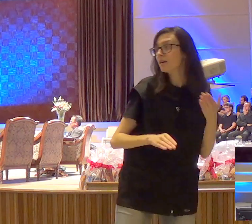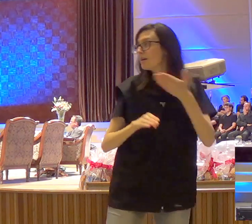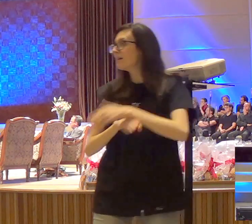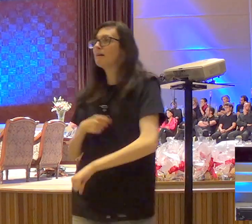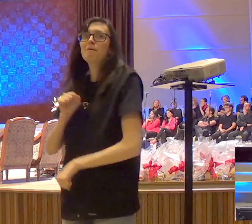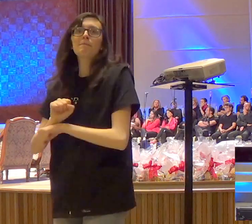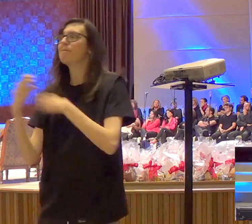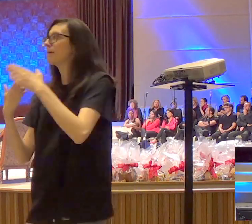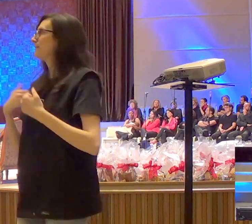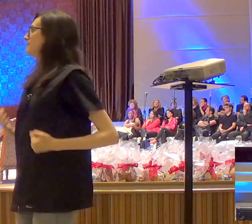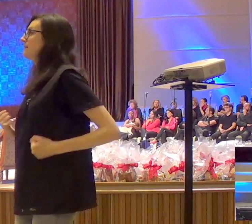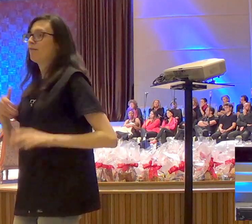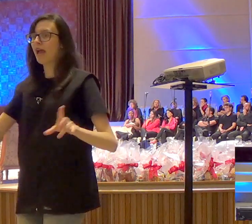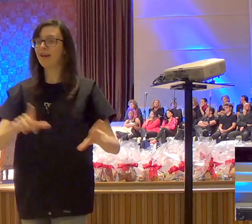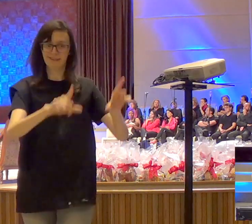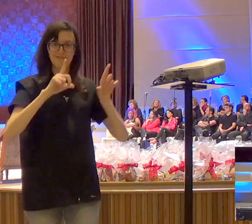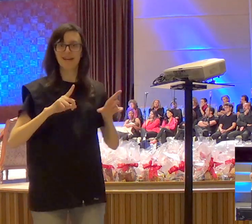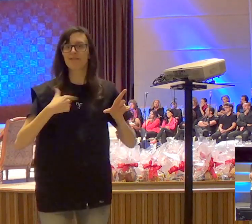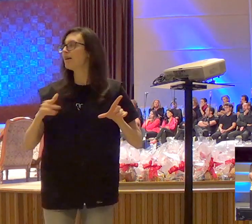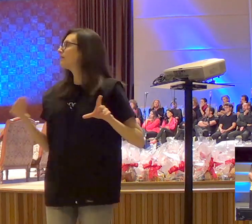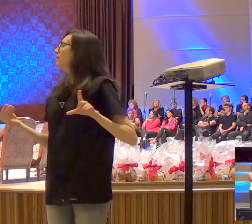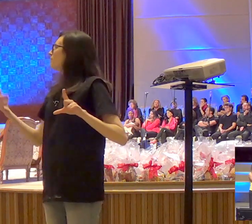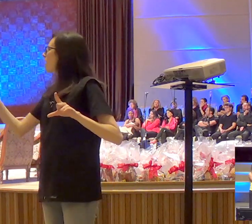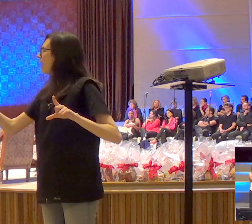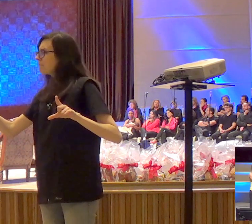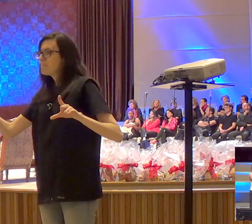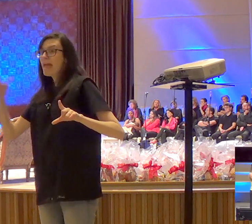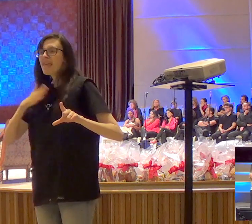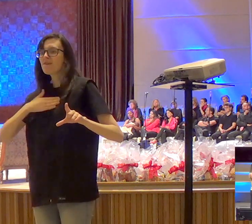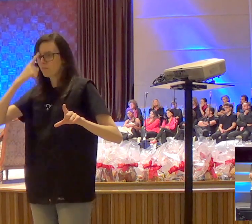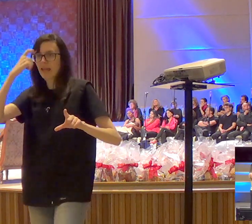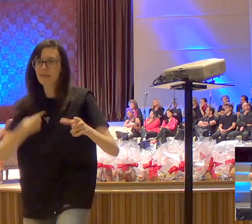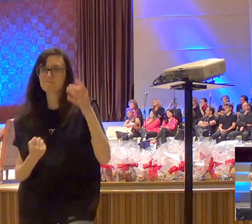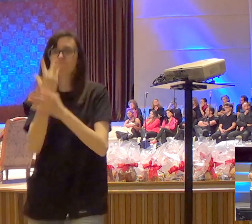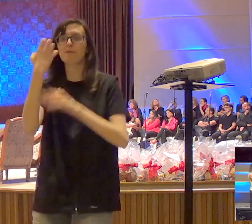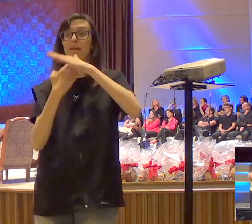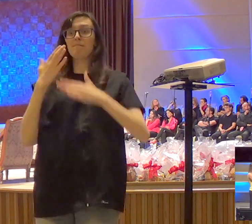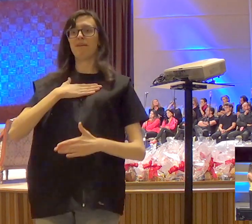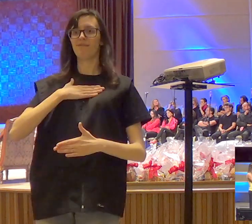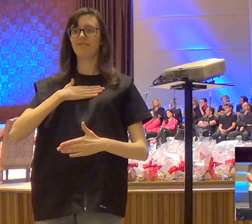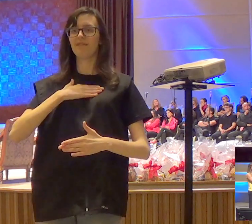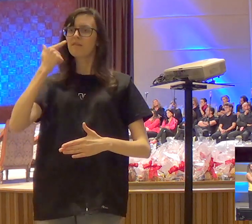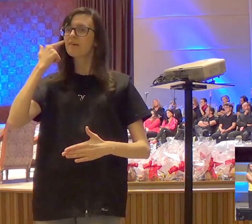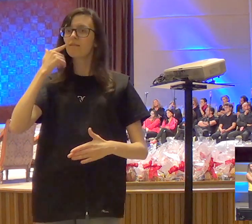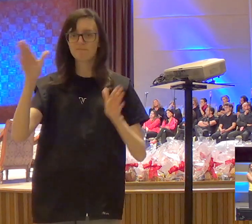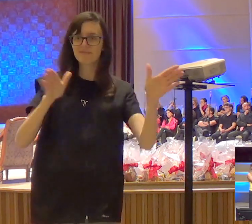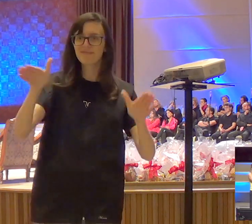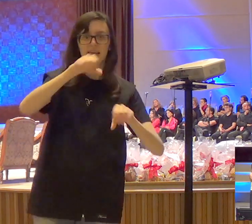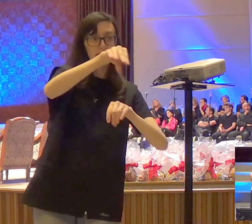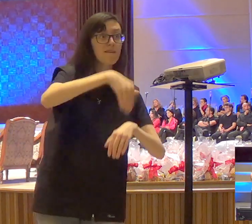próprio trabalho. Half of what we do, metade do que eles fazem, is focused on changing the heart.